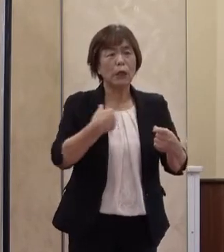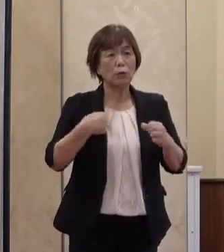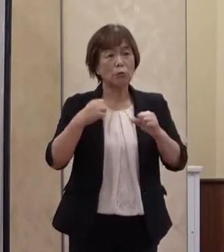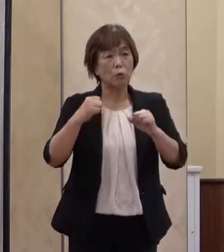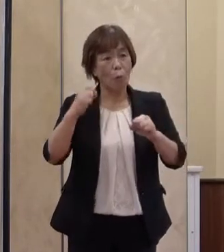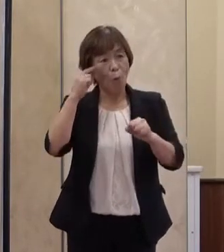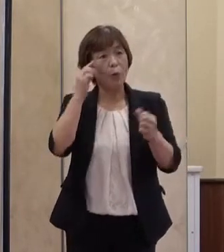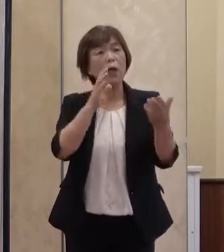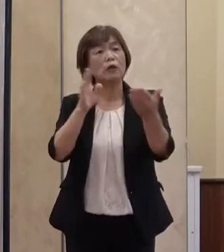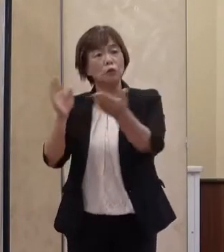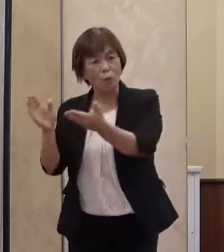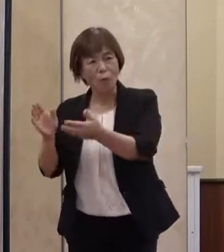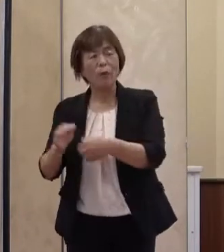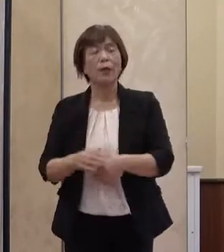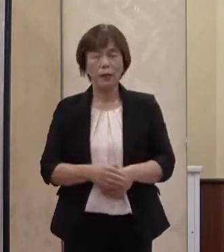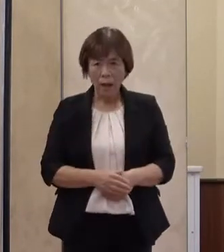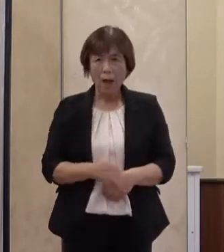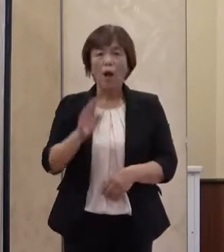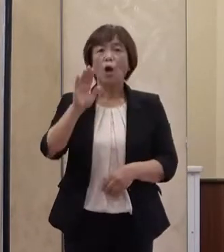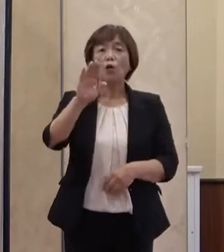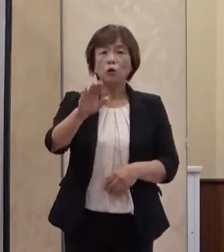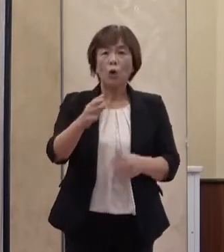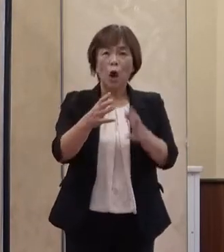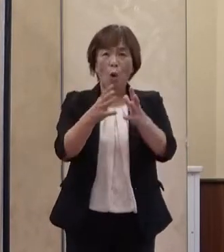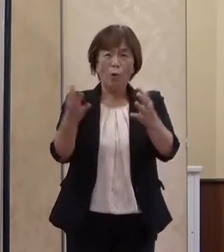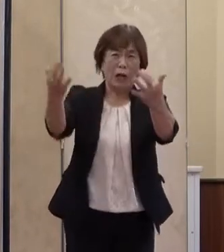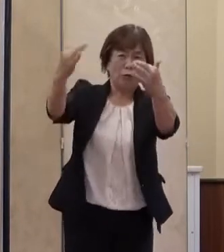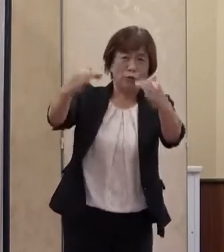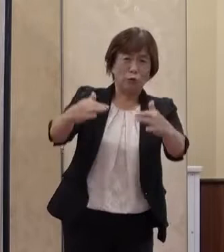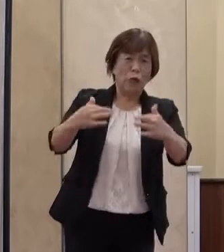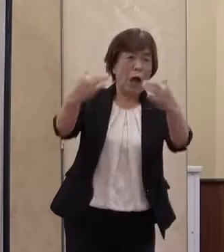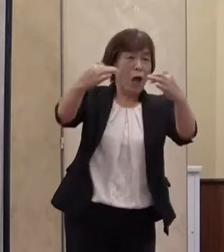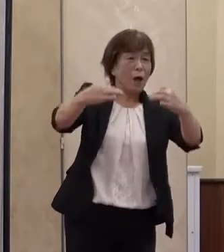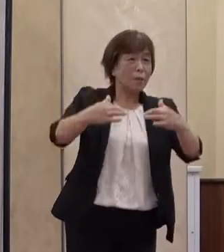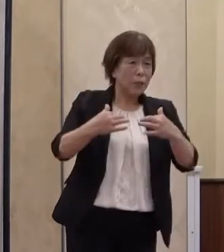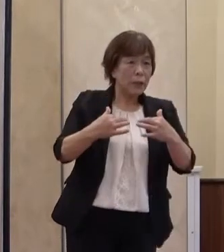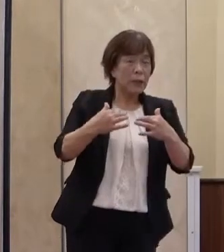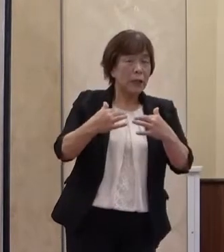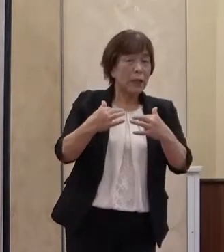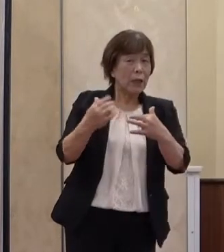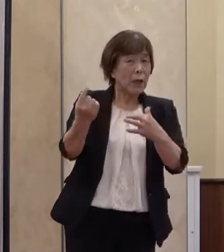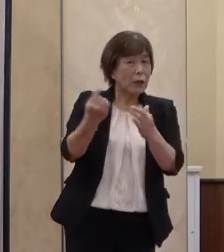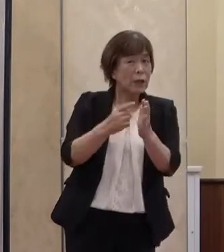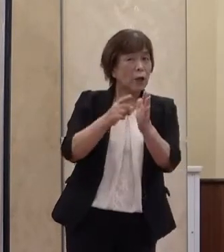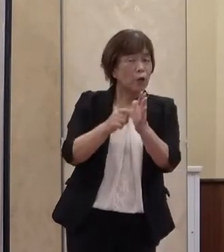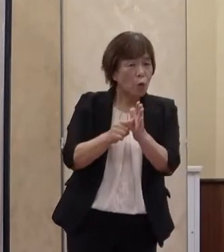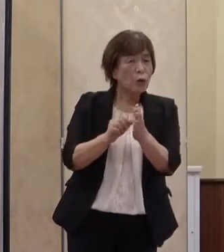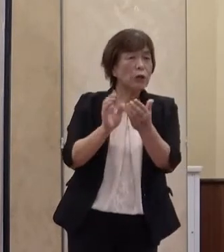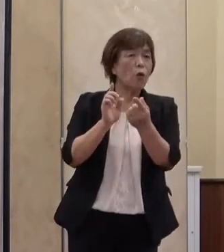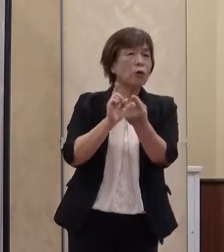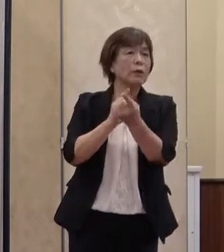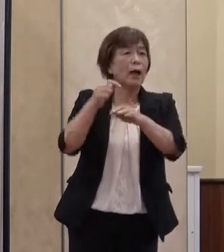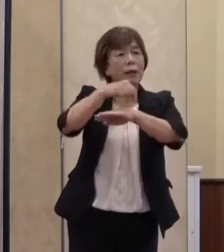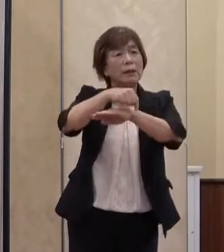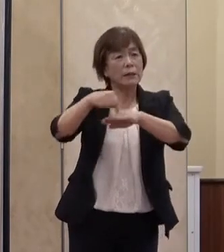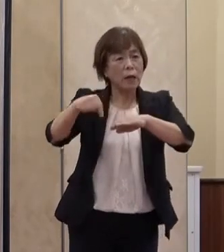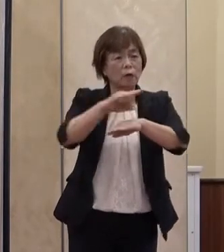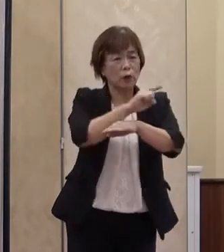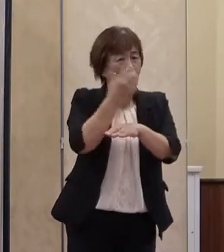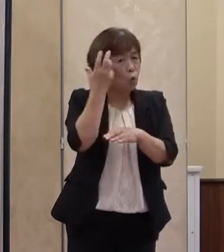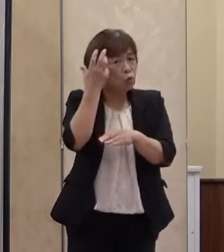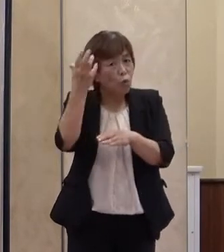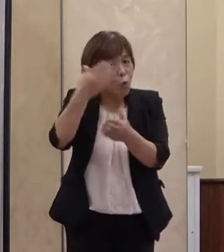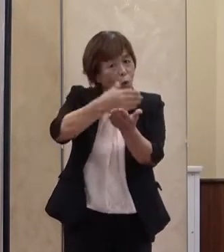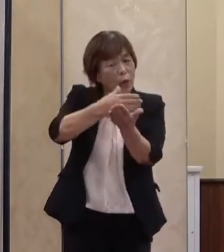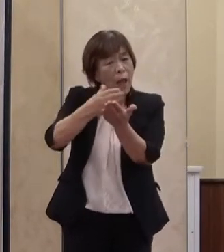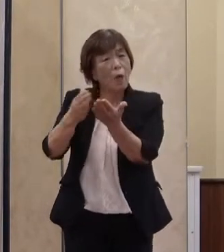これは将来大きな津波が来た時への対策というのは、さまざま想定して